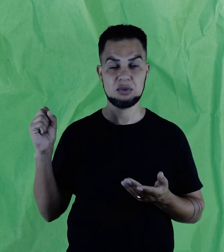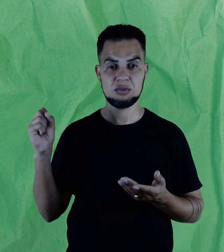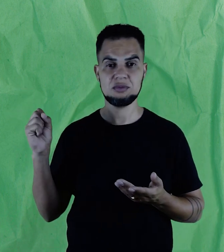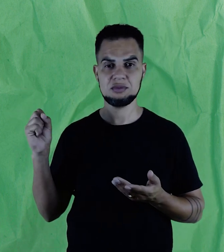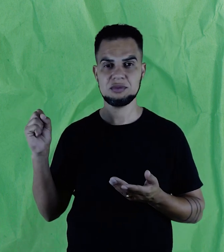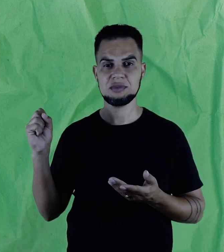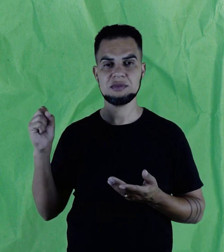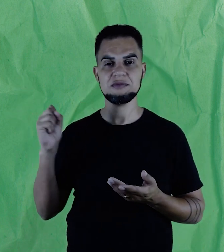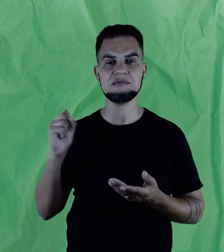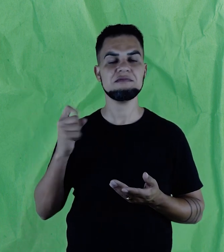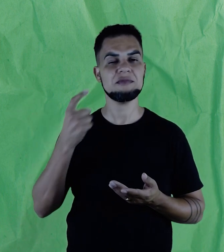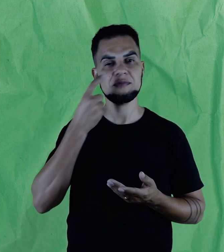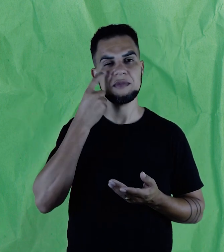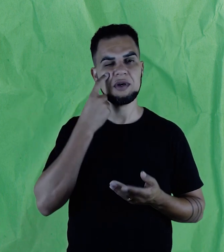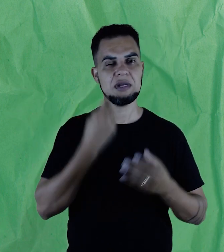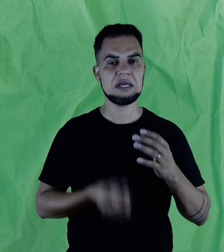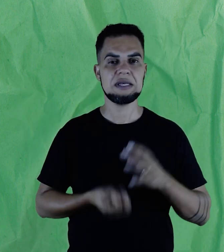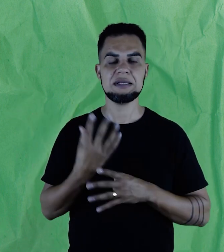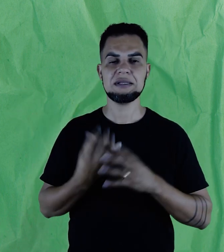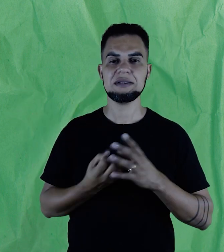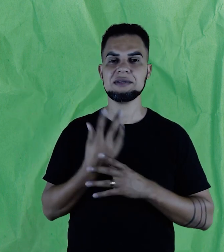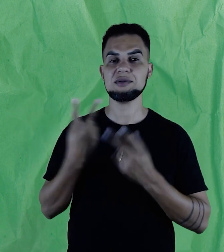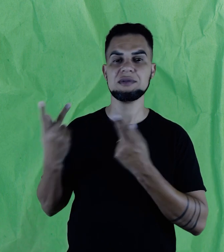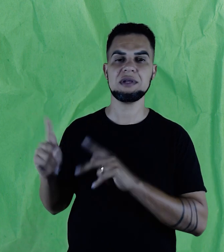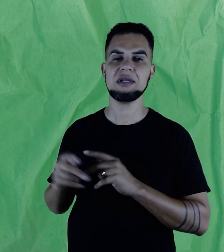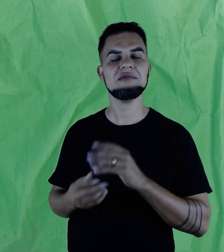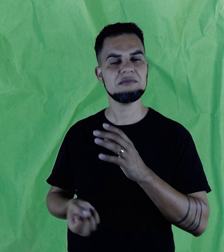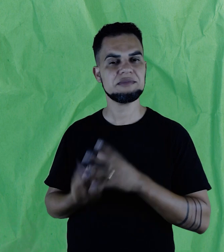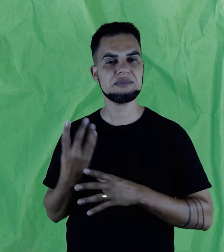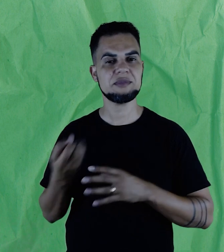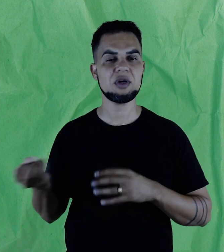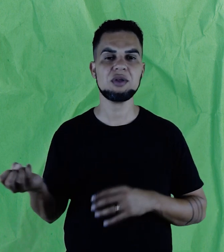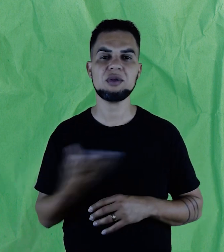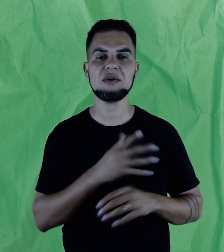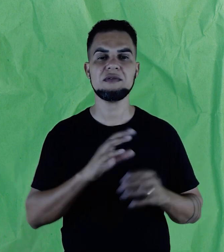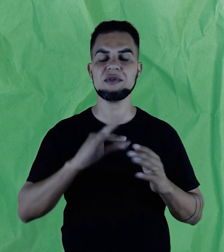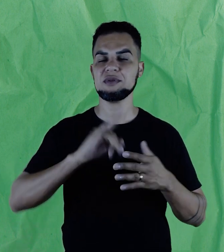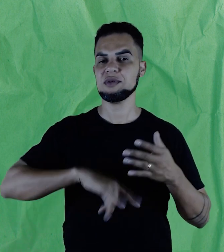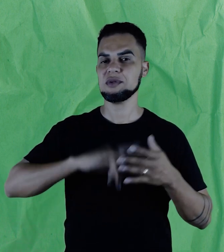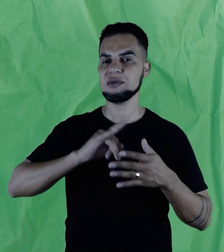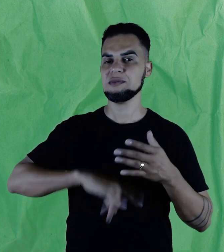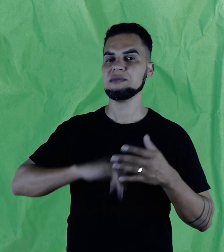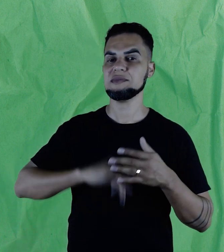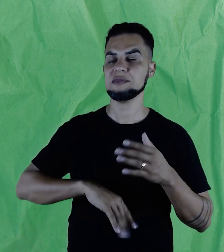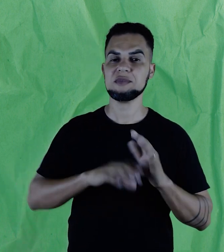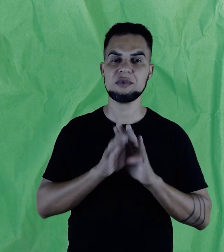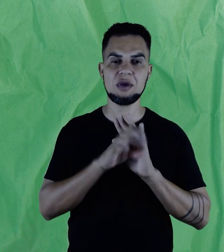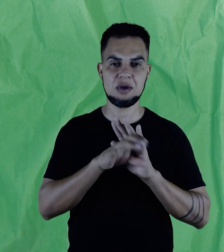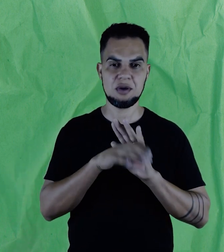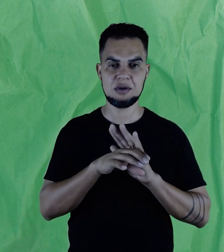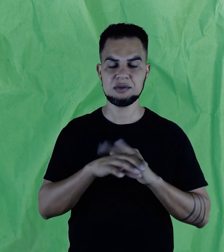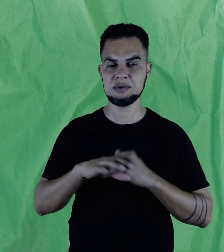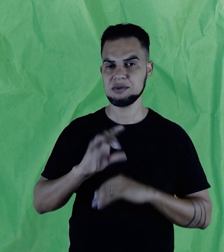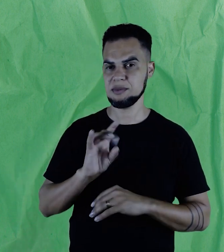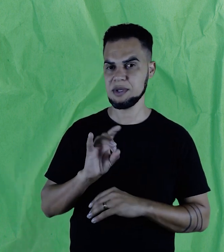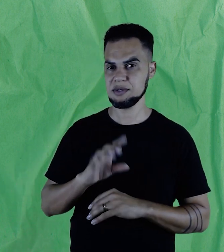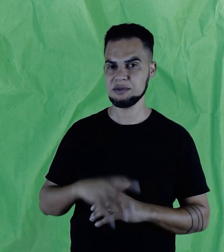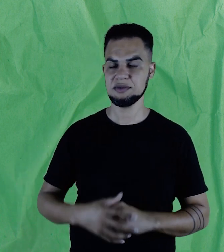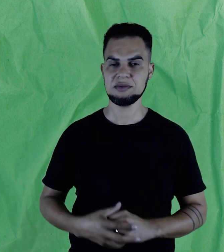vou simular aqui a criação dele. Vou adicionar um novo documento, código automático,